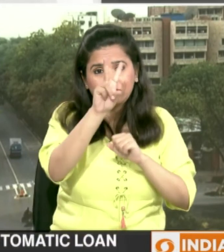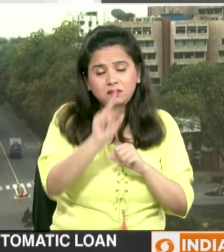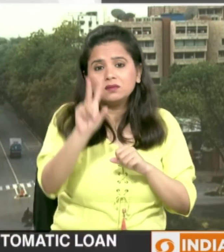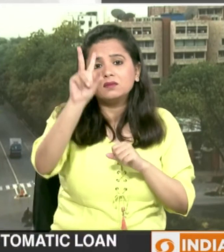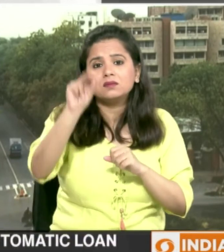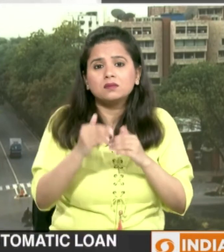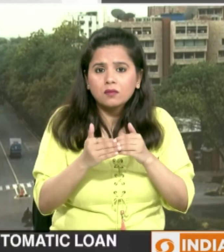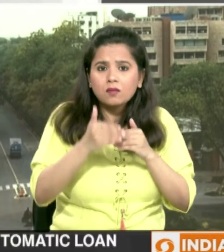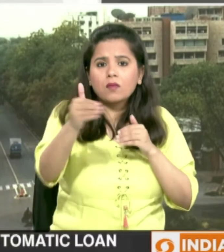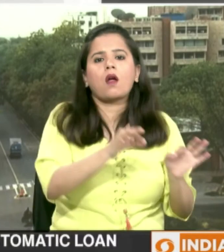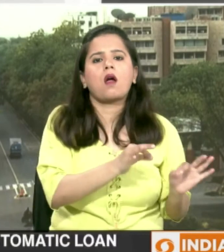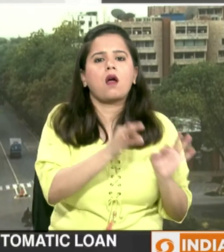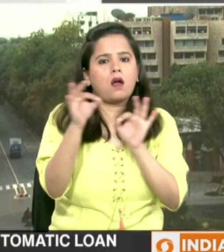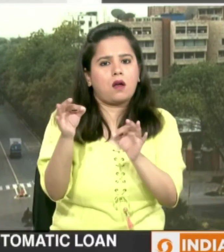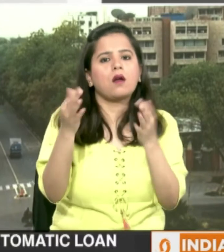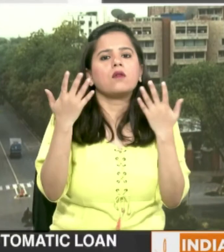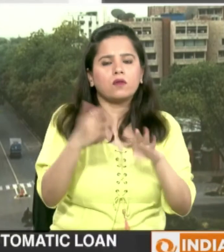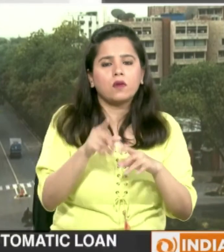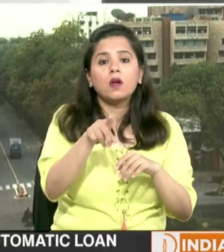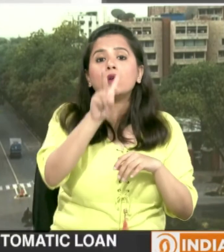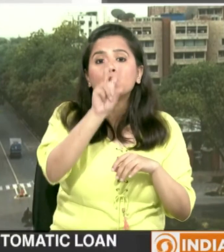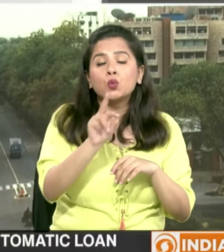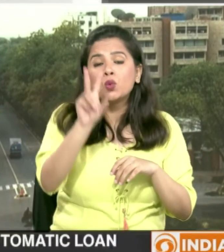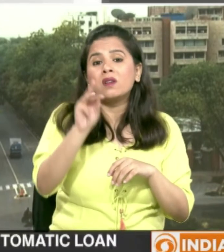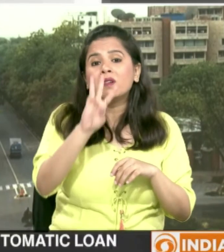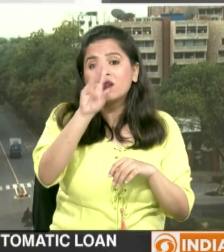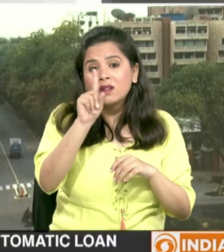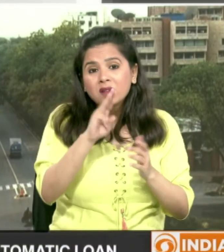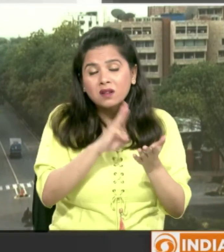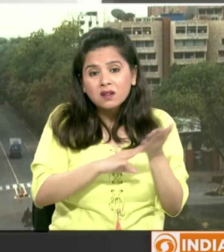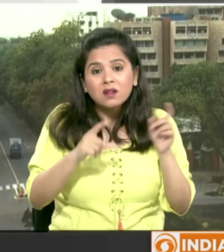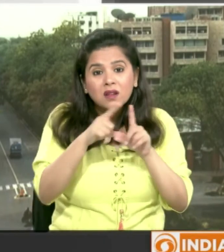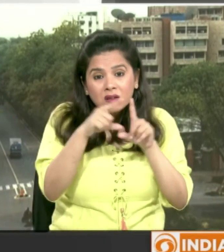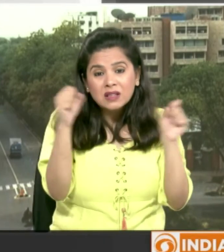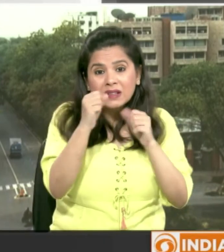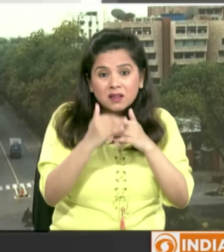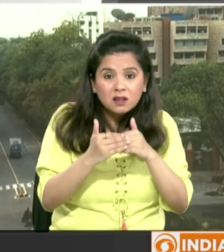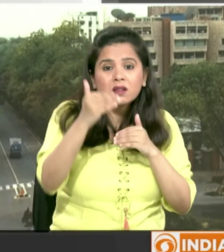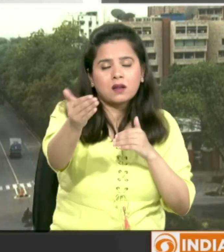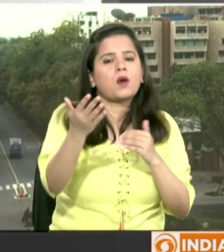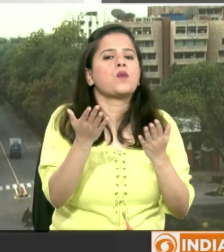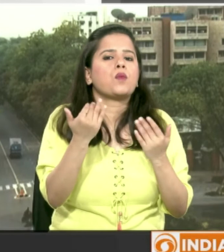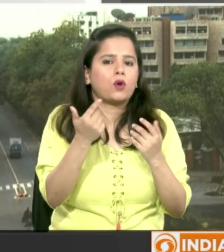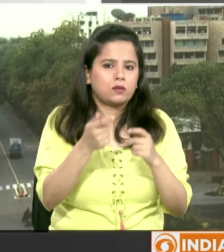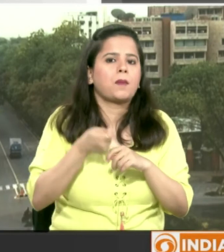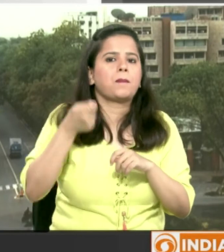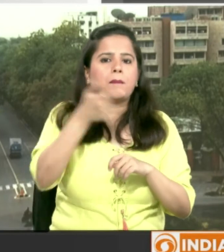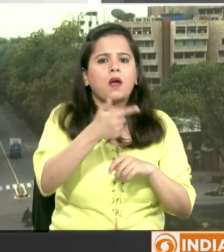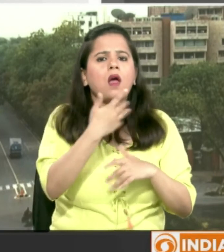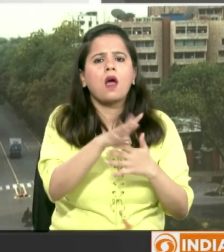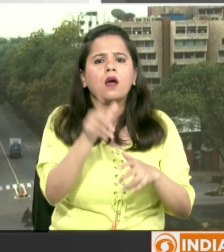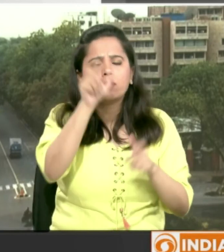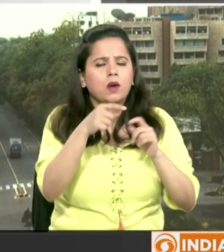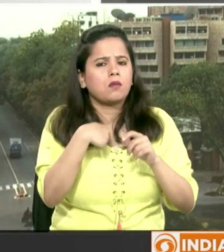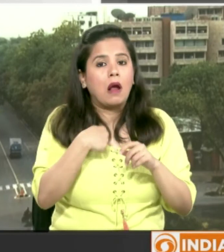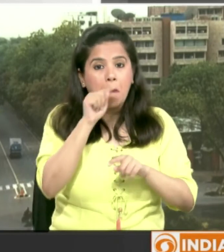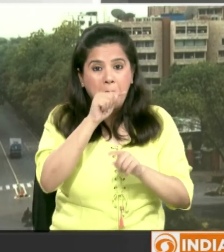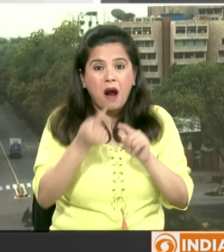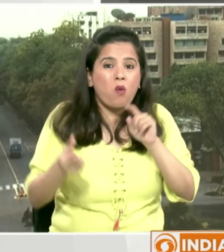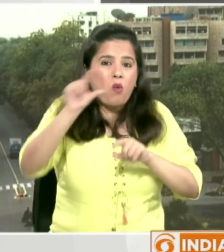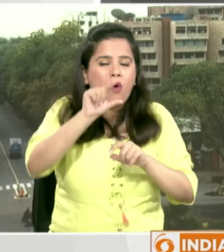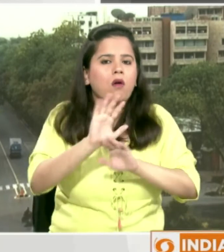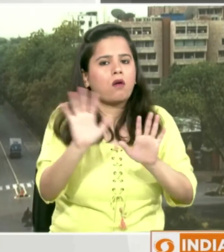तक एक्सटेंड कर दिया गया है, ताकि आप 31 दिसंबर तक पेमेंट कर सकते हैं। उसमें आपको कोई अतिरिक्त पेमेंट